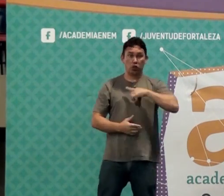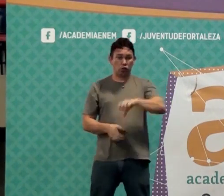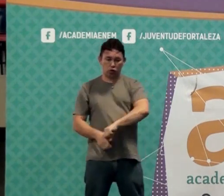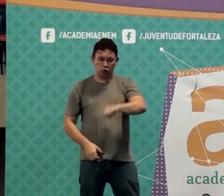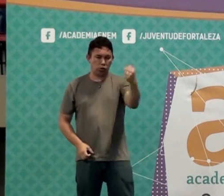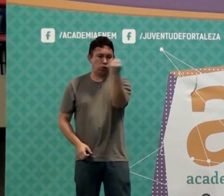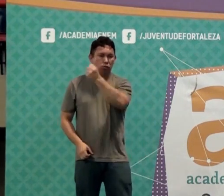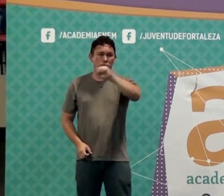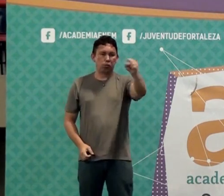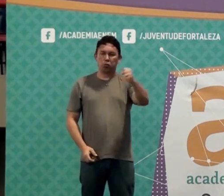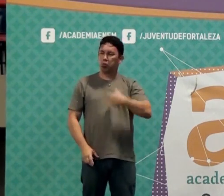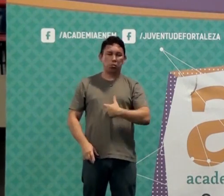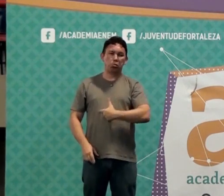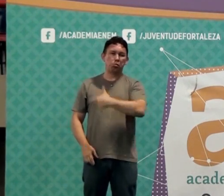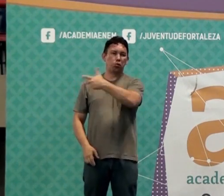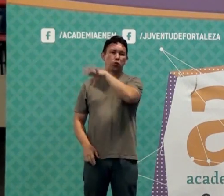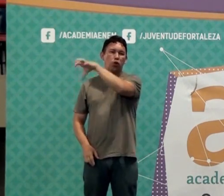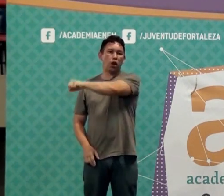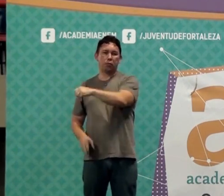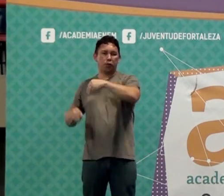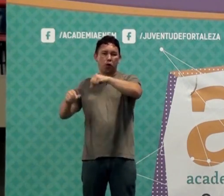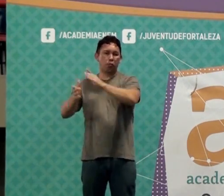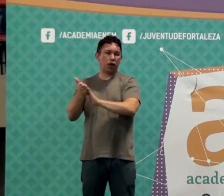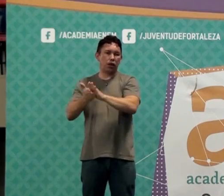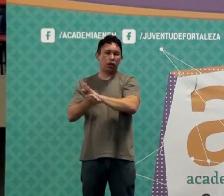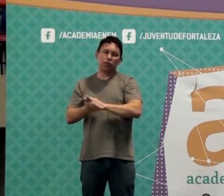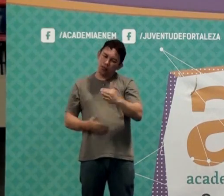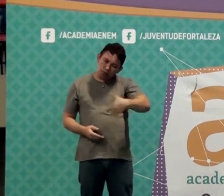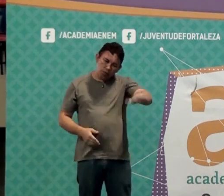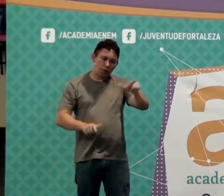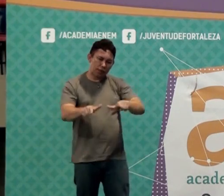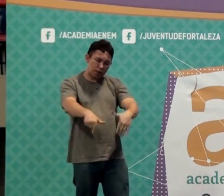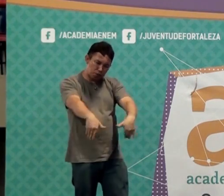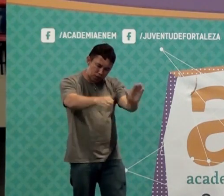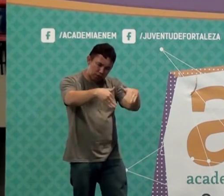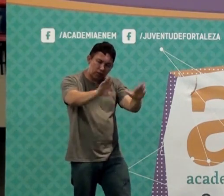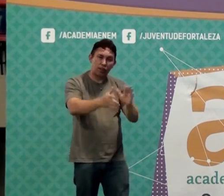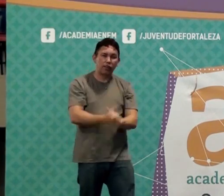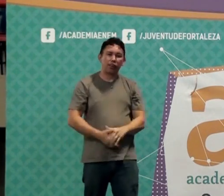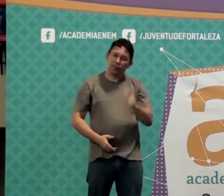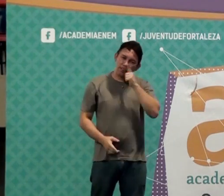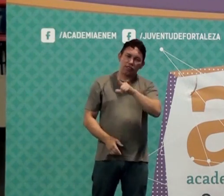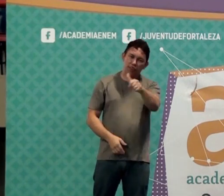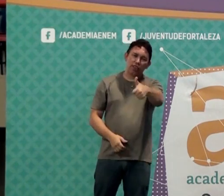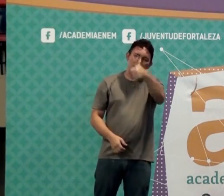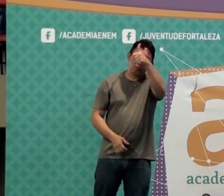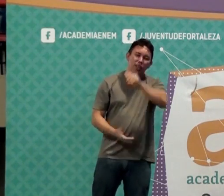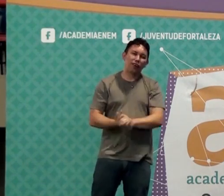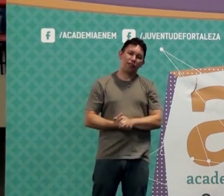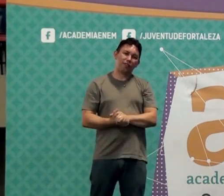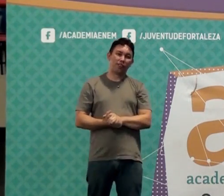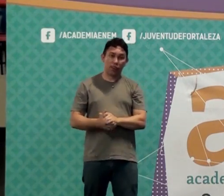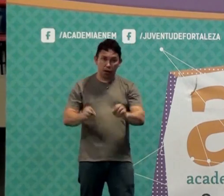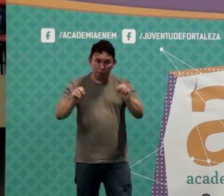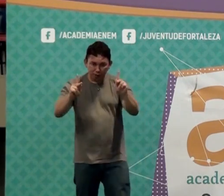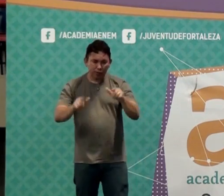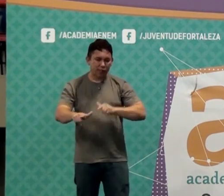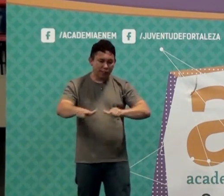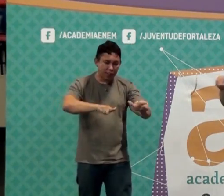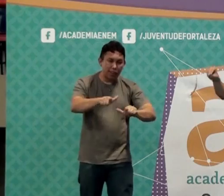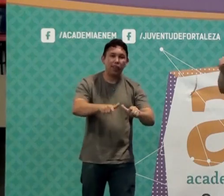espada, já era muito nessa época. Se você não tinha ferro, onde é que tu vai arranjar uma espada? Vai fazer uma espada de espiga de